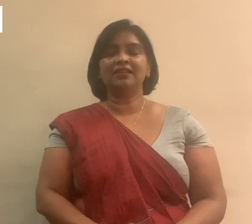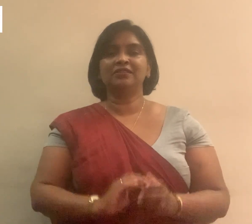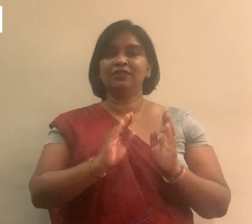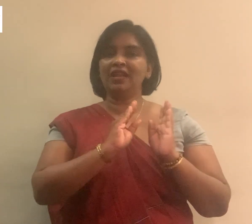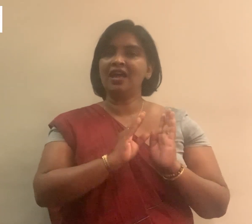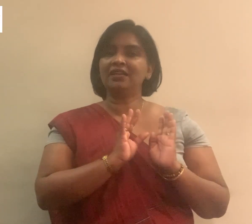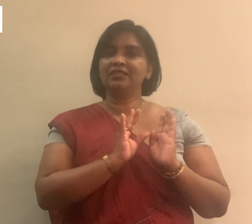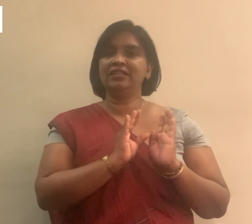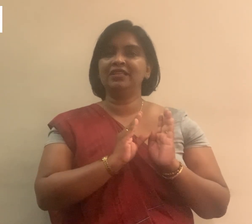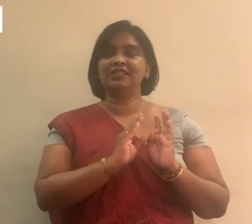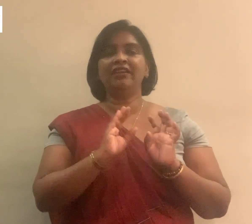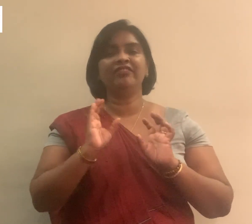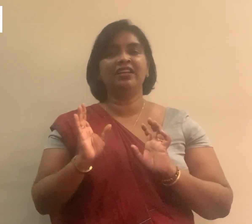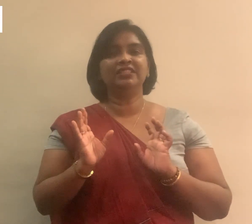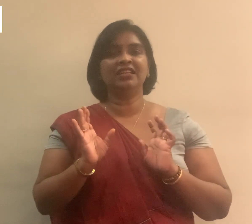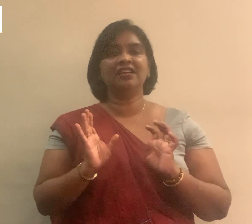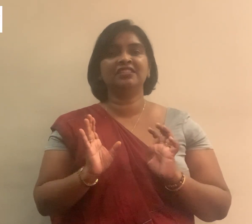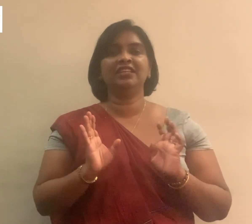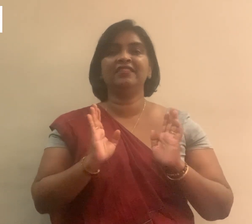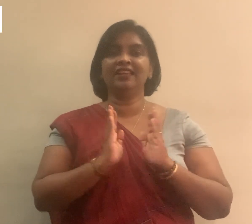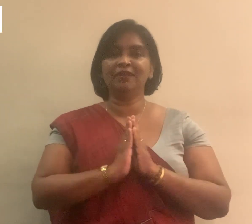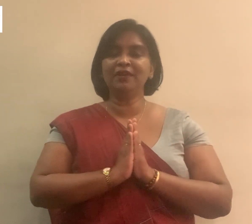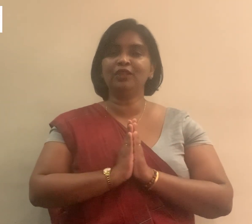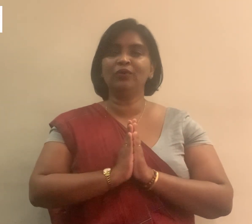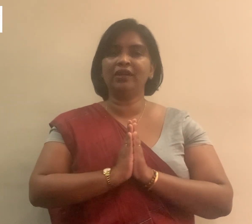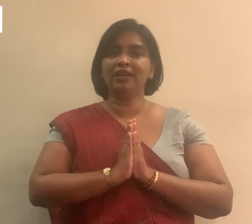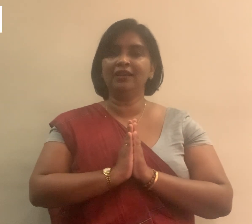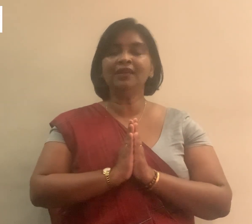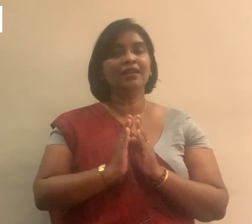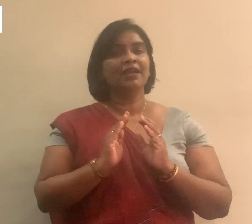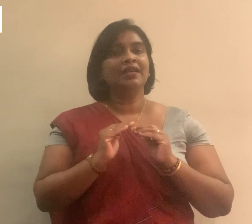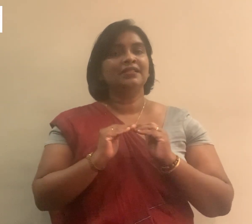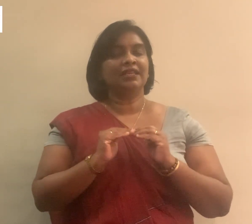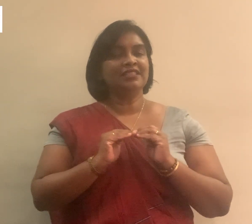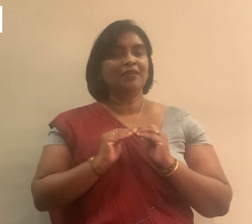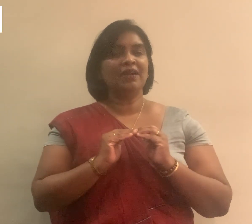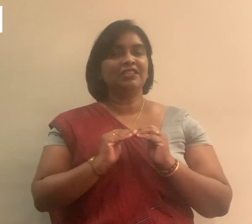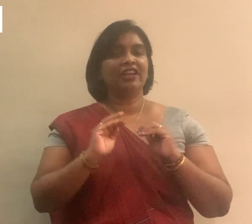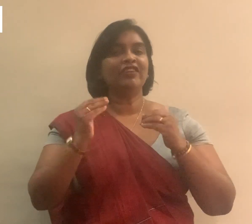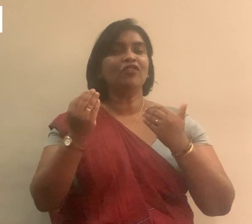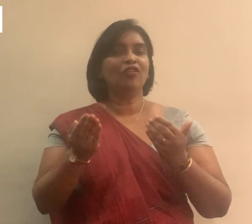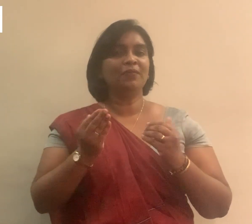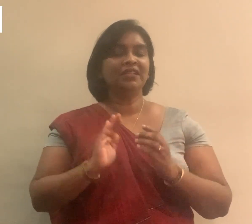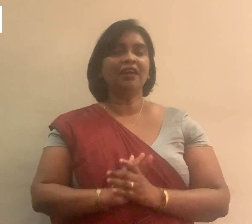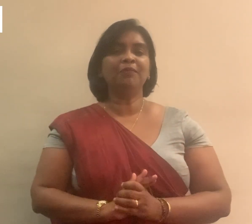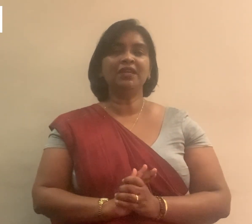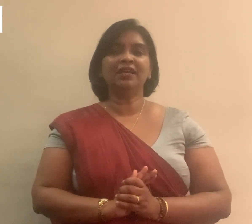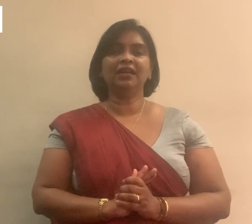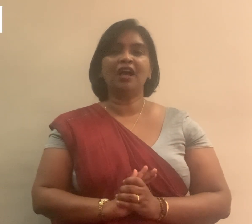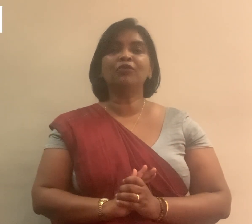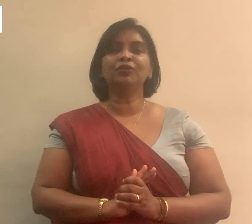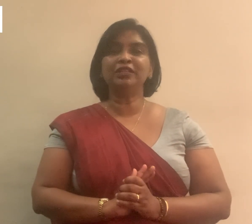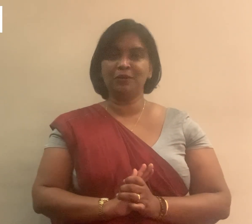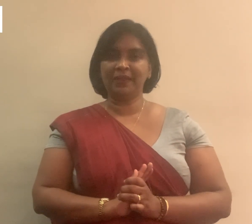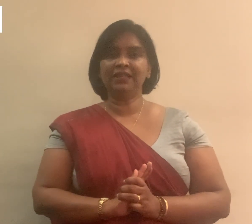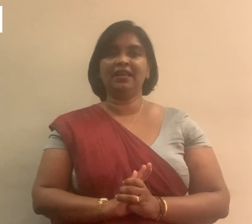ස්වර අක්ෂරය සහ ව්‍යංජන අක්ෂරය දෙකම එකතු කරලා සංඥා භාෂාවෙන් කොහොමද අපි අකුරු ඉදිරිපත් කරන්නේ